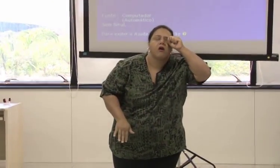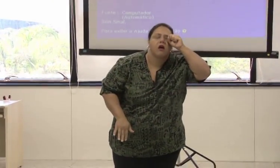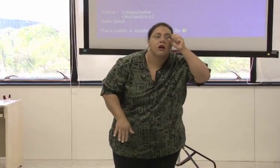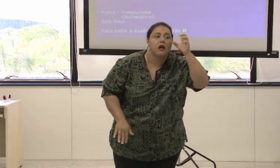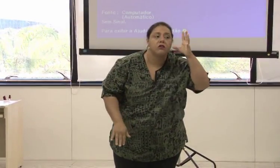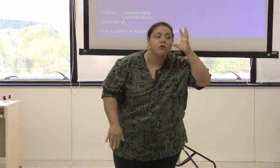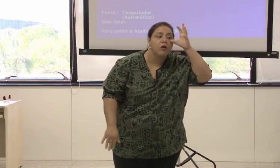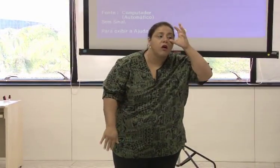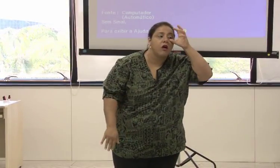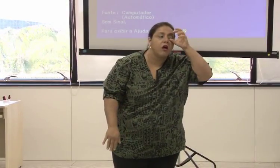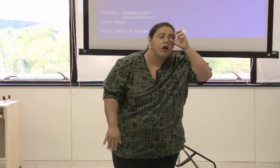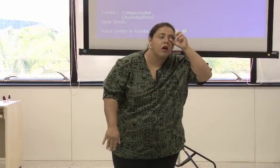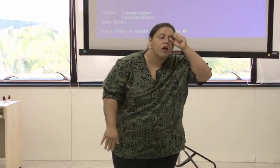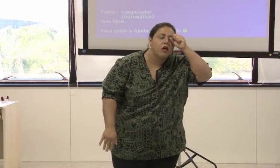Que é isso?